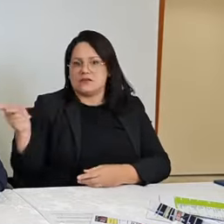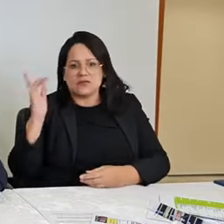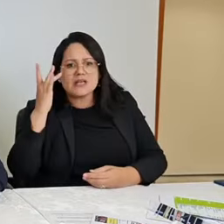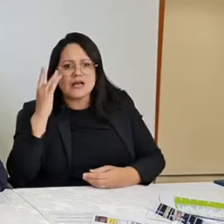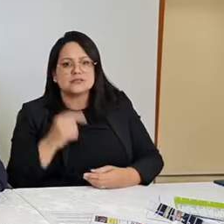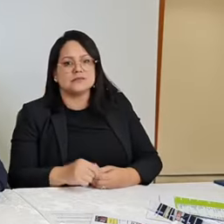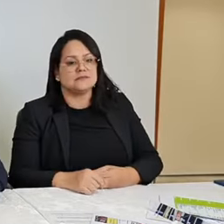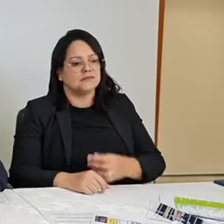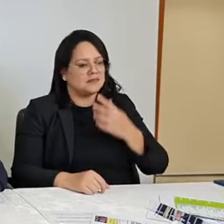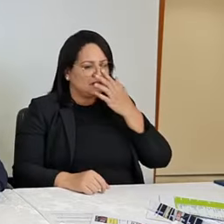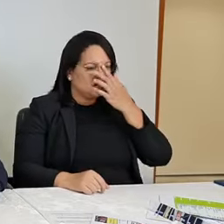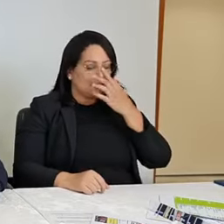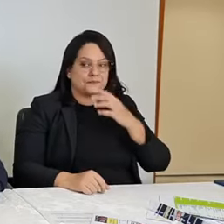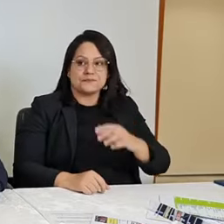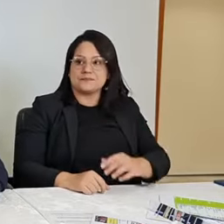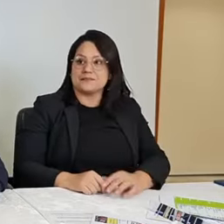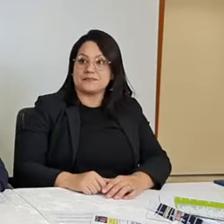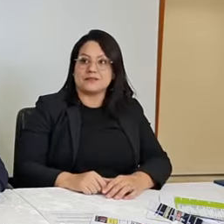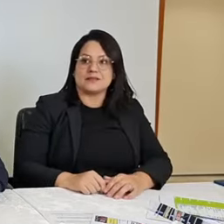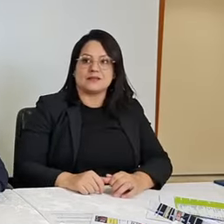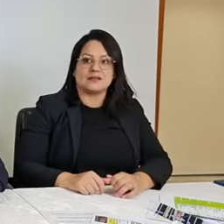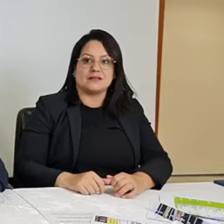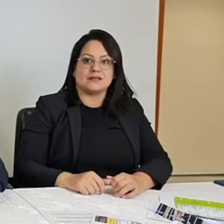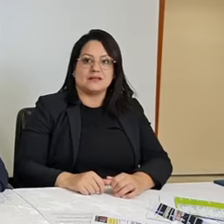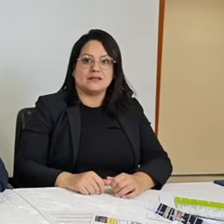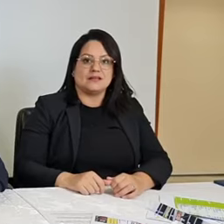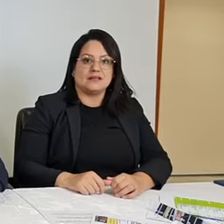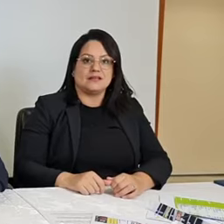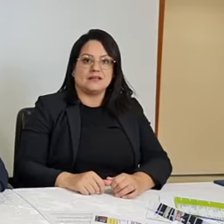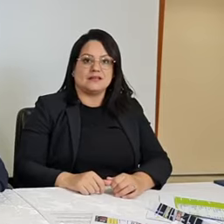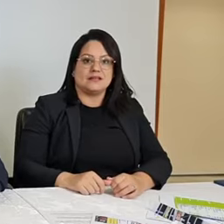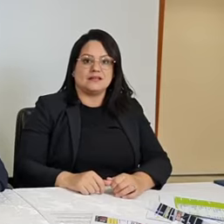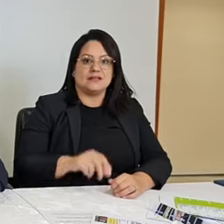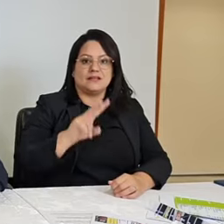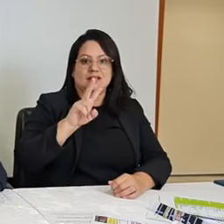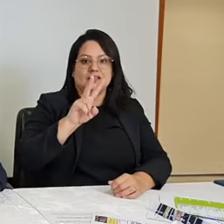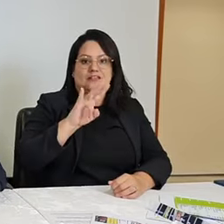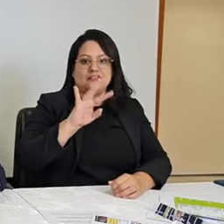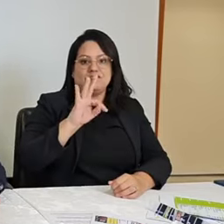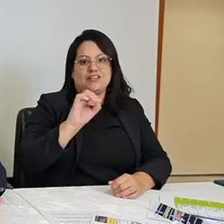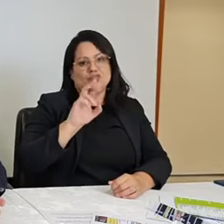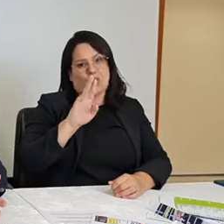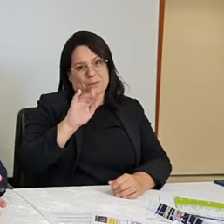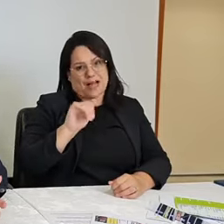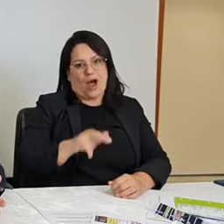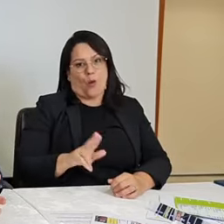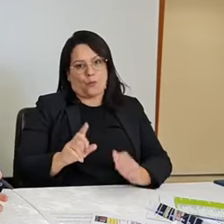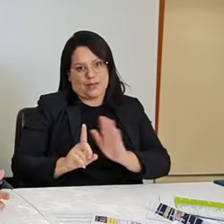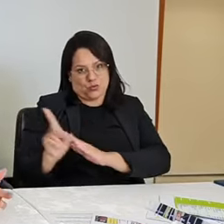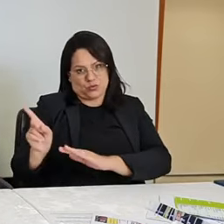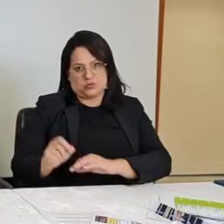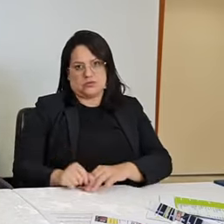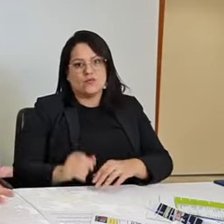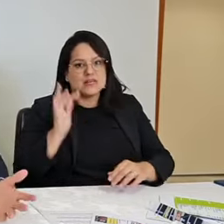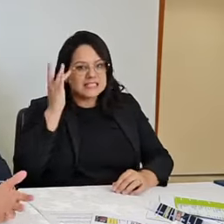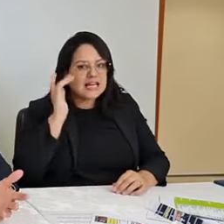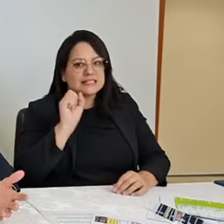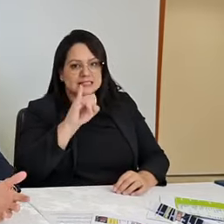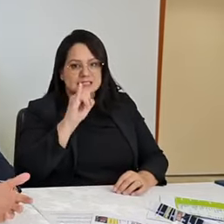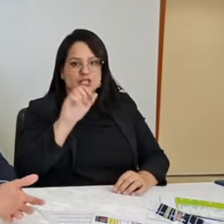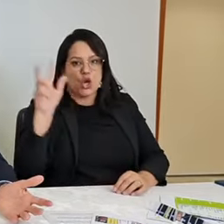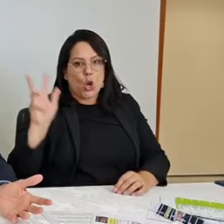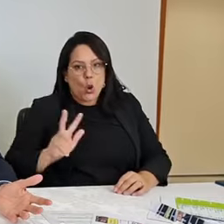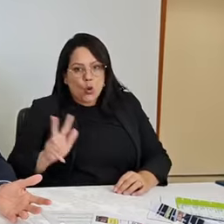Vai. Quem perguntou isso aí? Fiuza? Não. Vitor, Vitor, vai acontecer o que aconteceu no